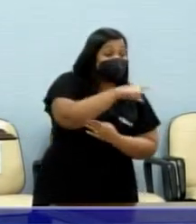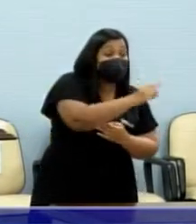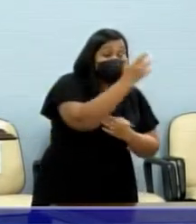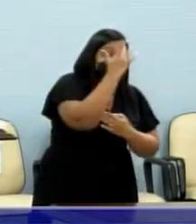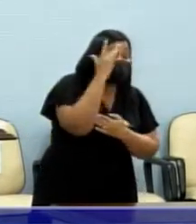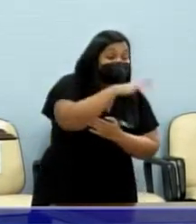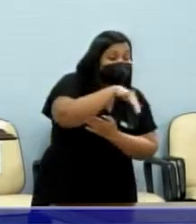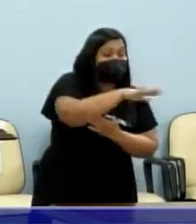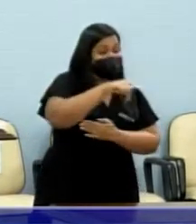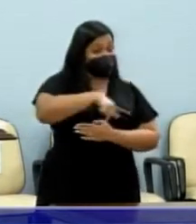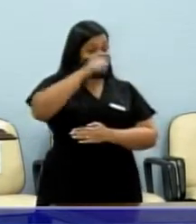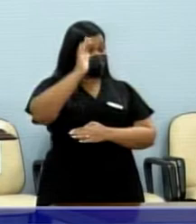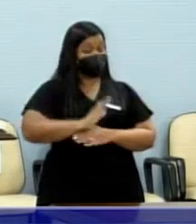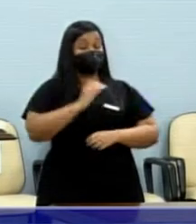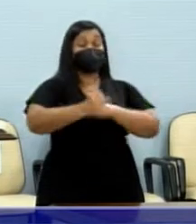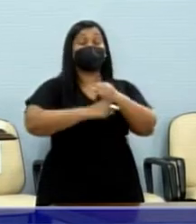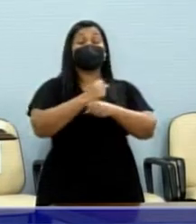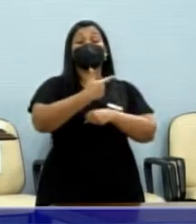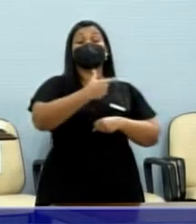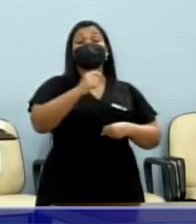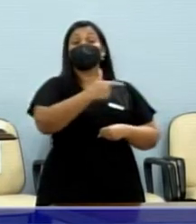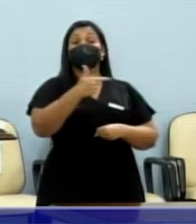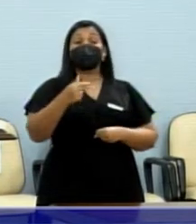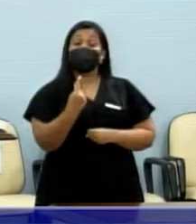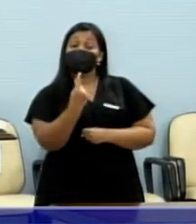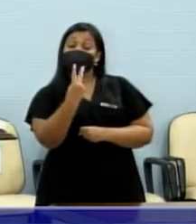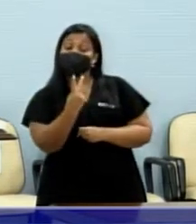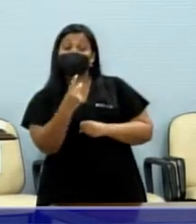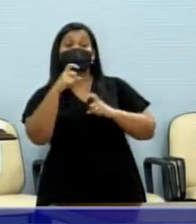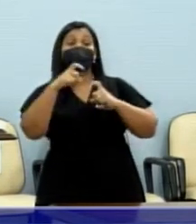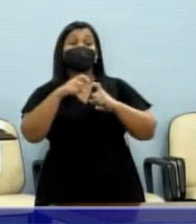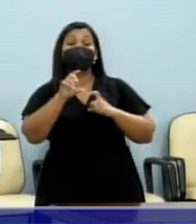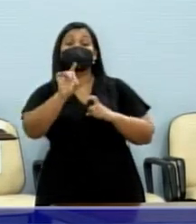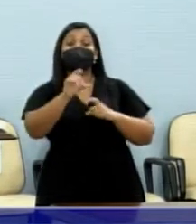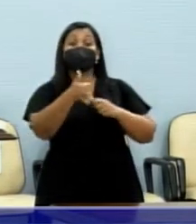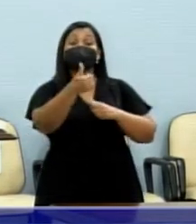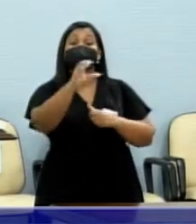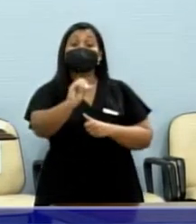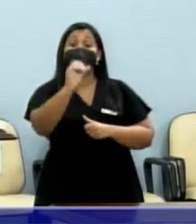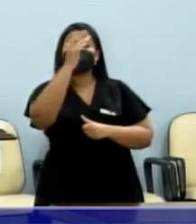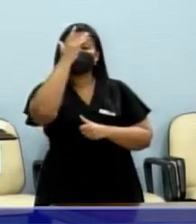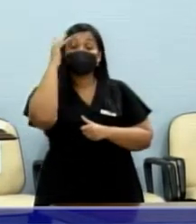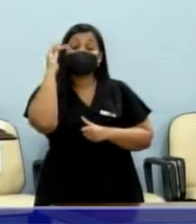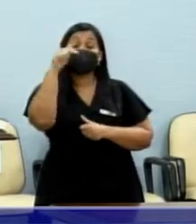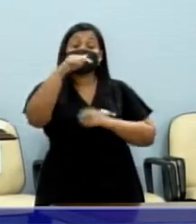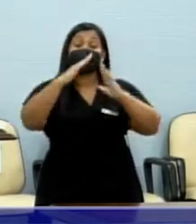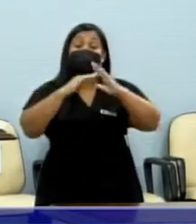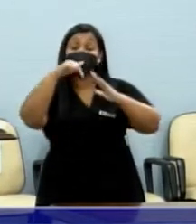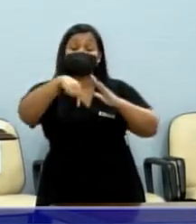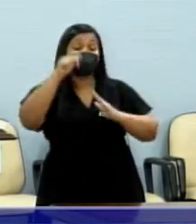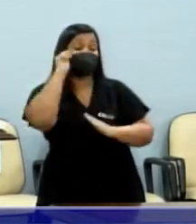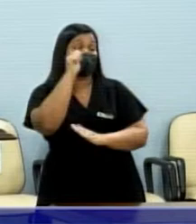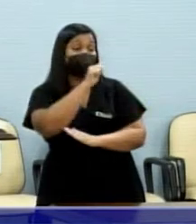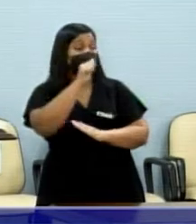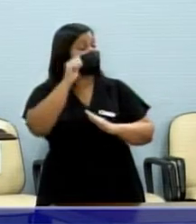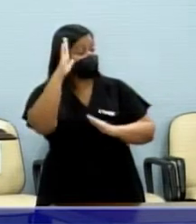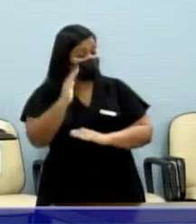cubanos. O Brasil de 2022 tem 12 médicos para cada 10 mil cubanos, para cada 10 mil brasileiros, no